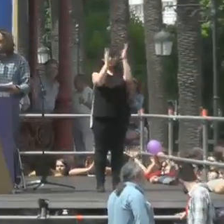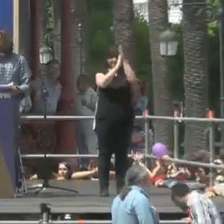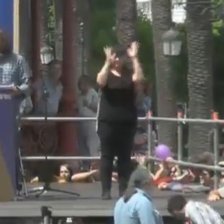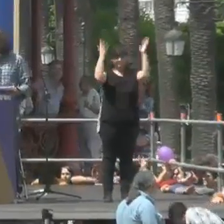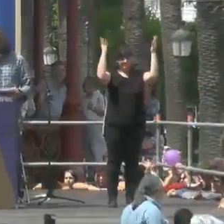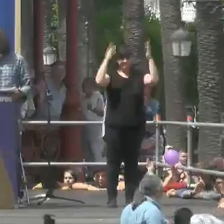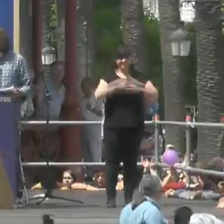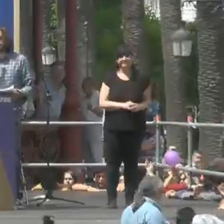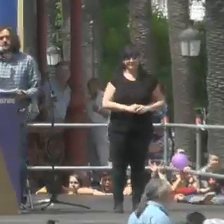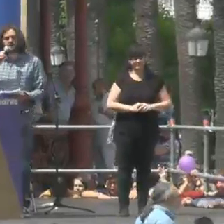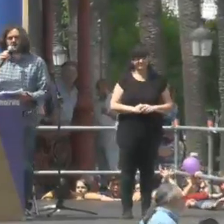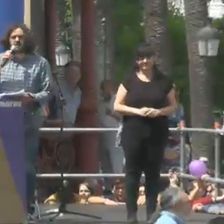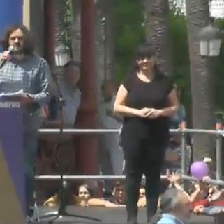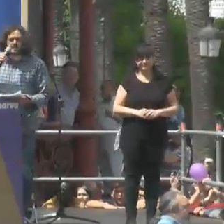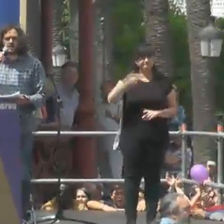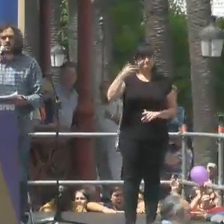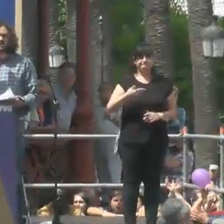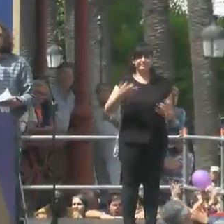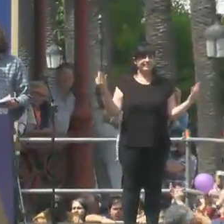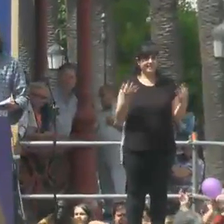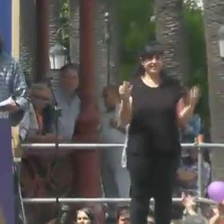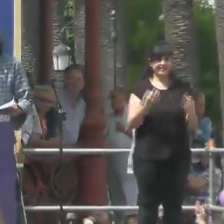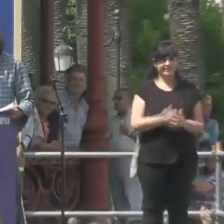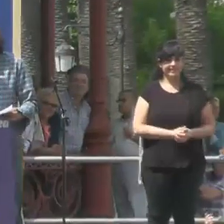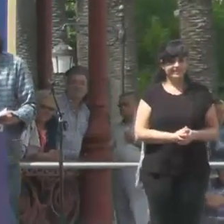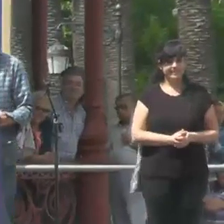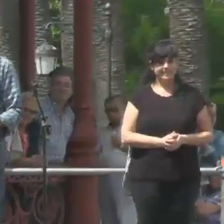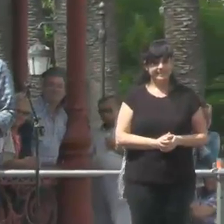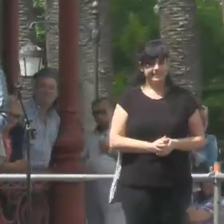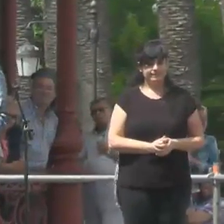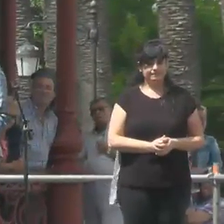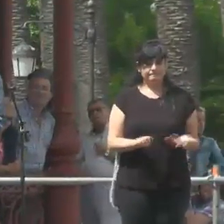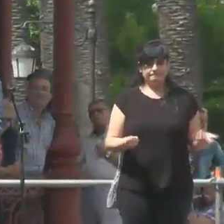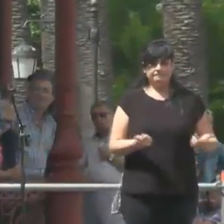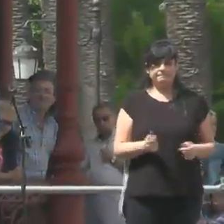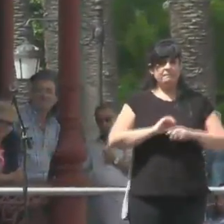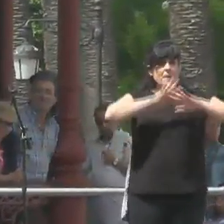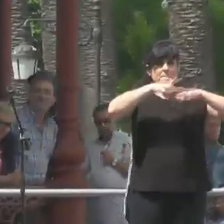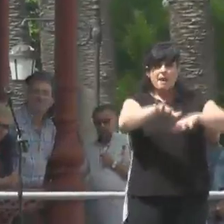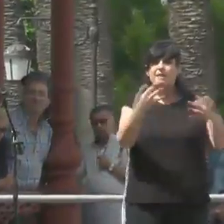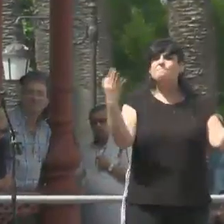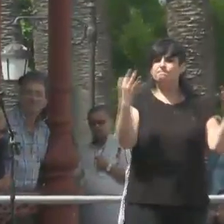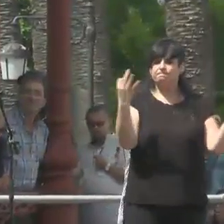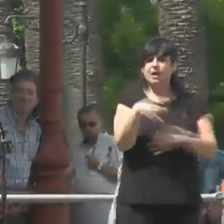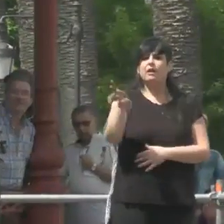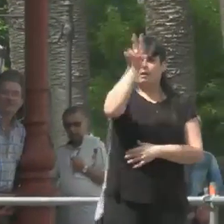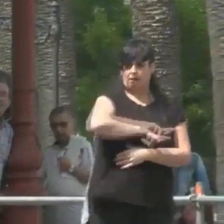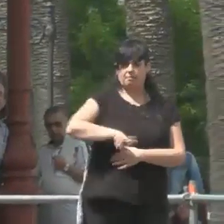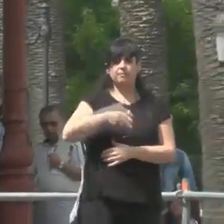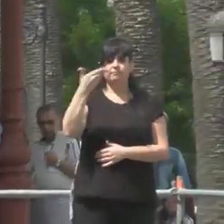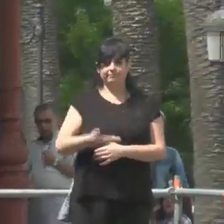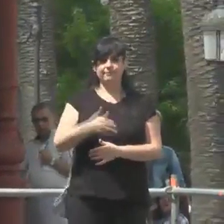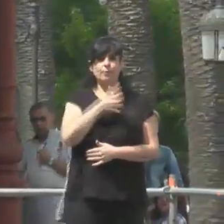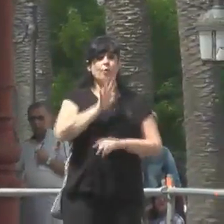E é importante repetir que é En Marea. En Marea